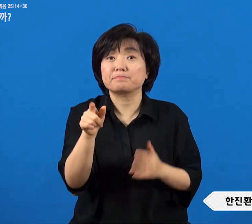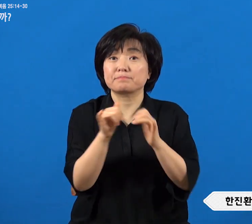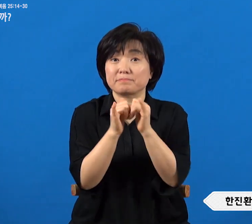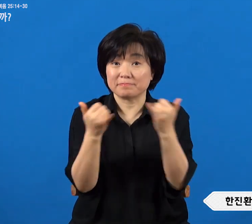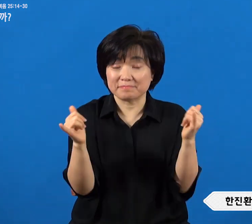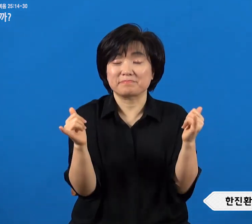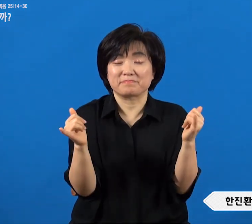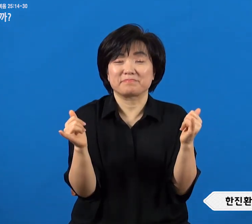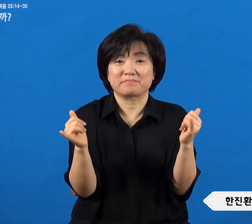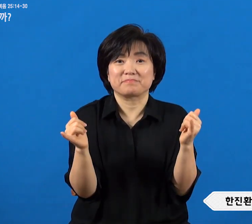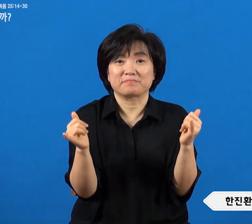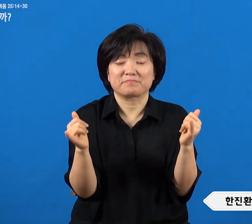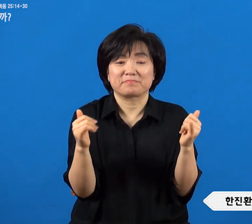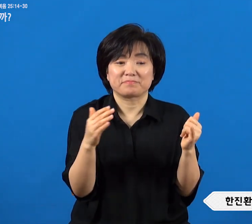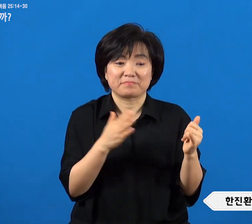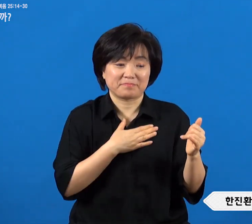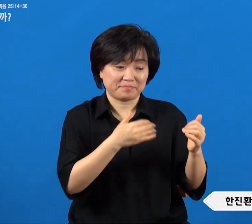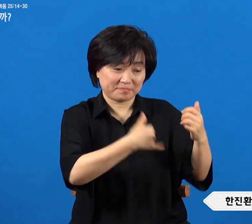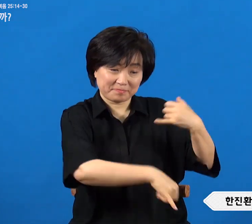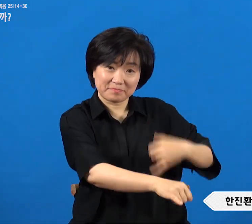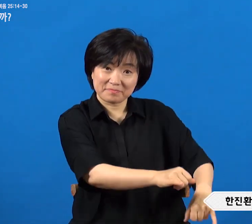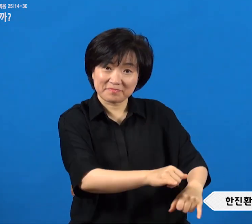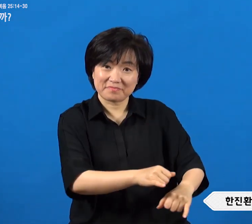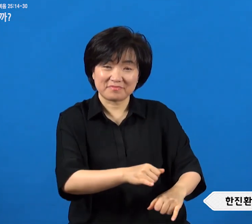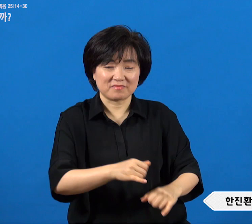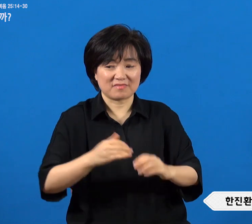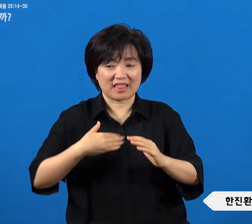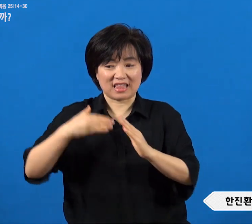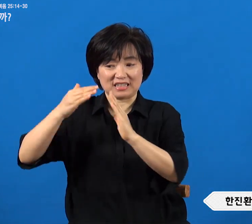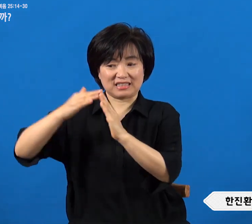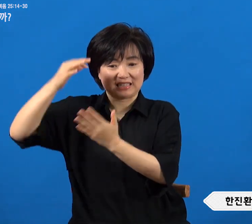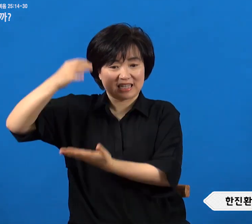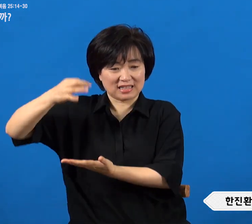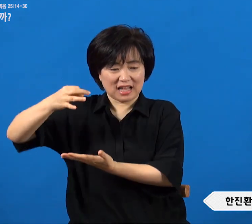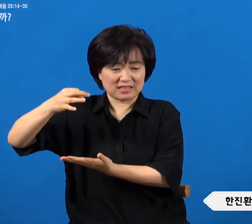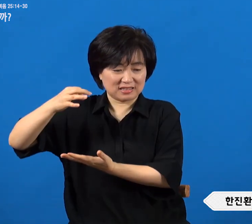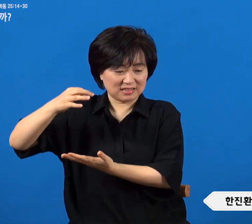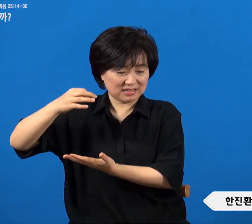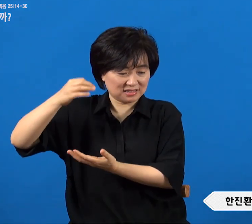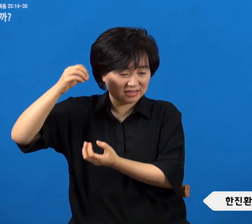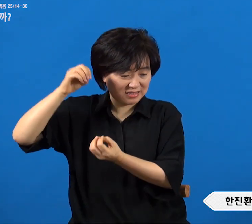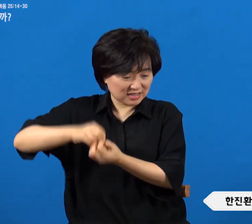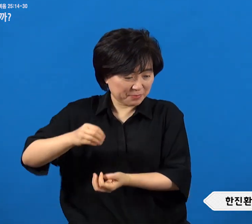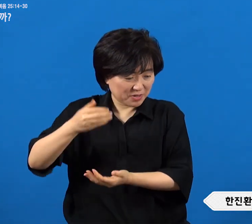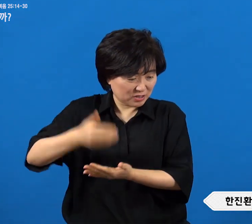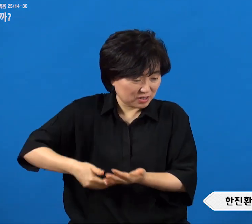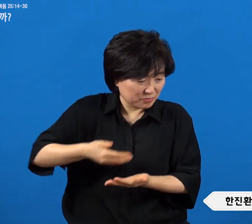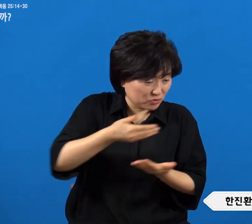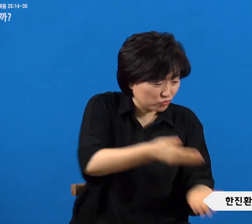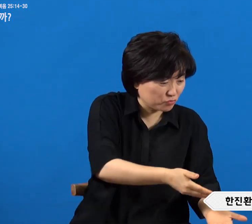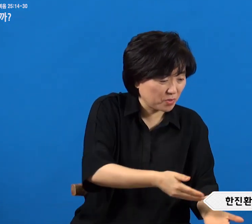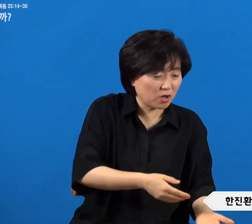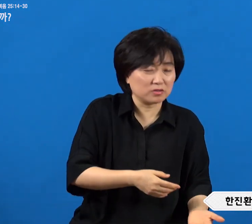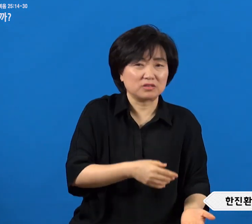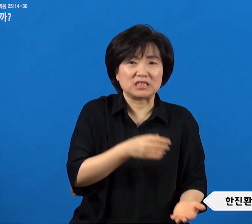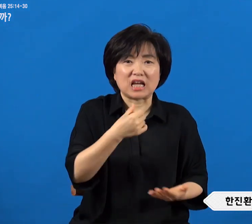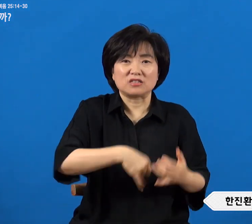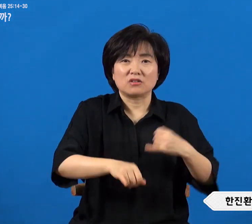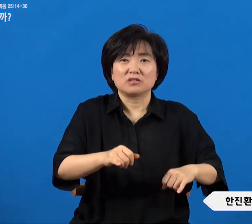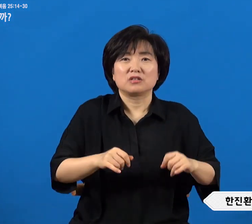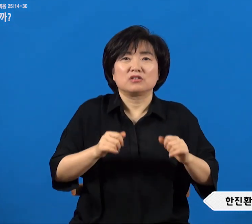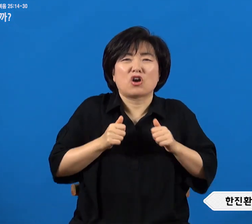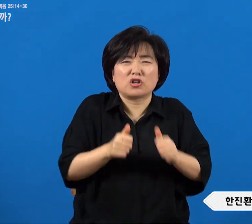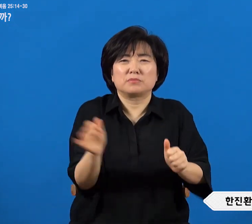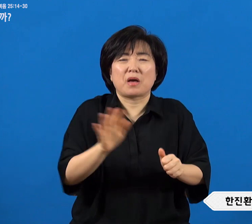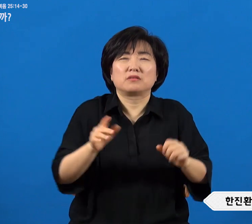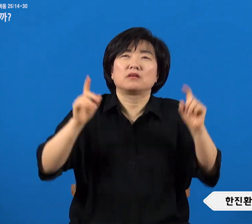그분들은 자녀에게 재산을, 유산을 그냥 남겨주면 자녀들이 무의도식하게 되고